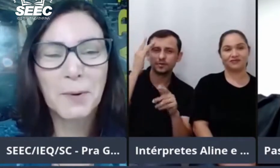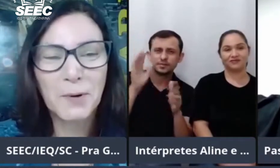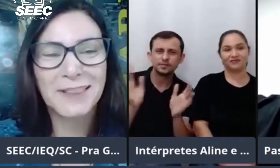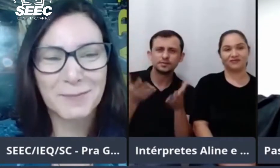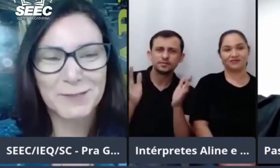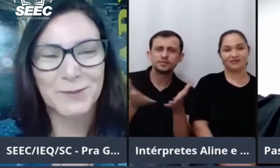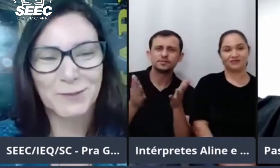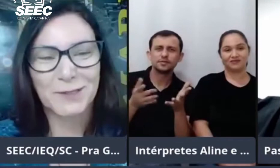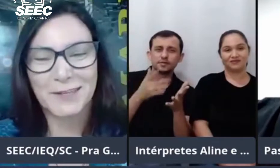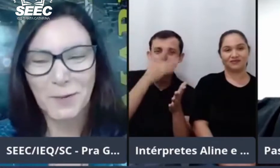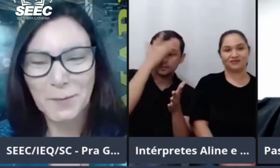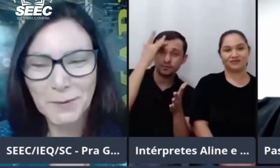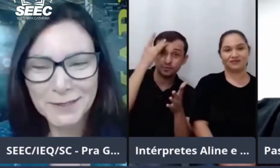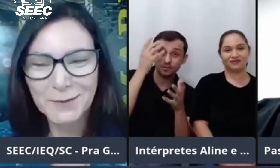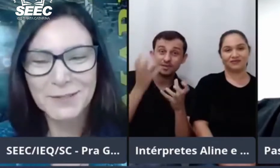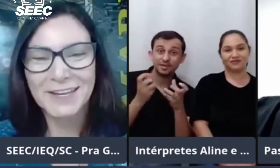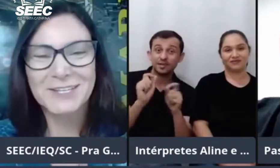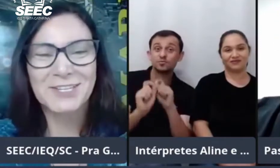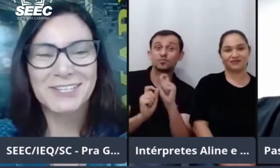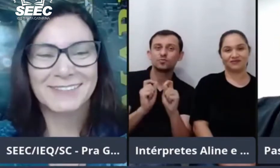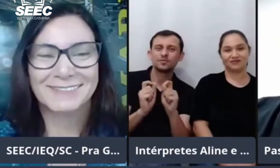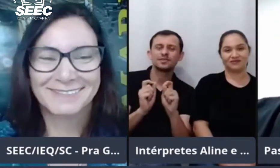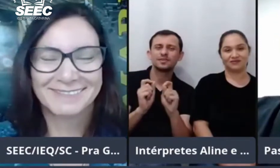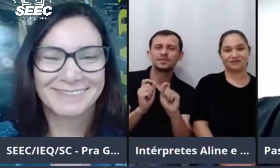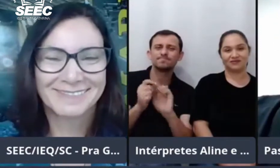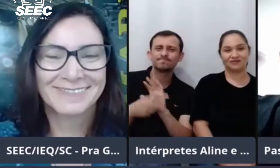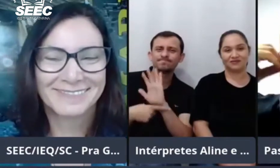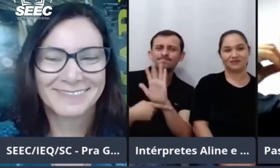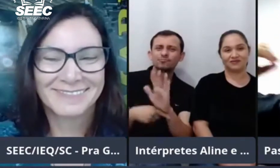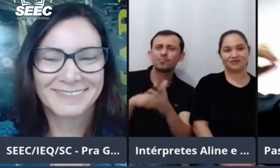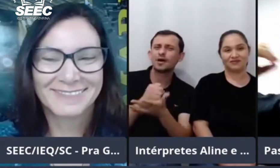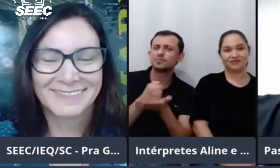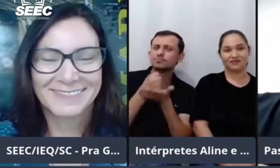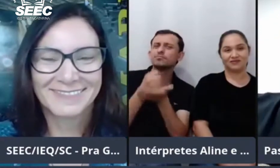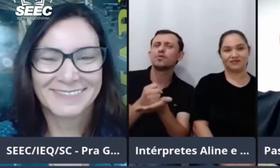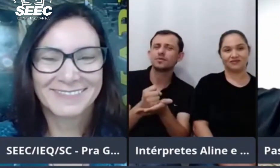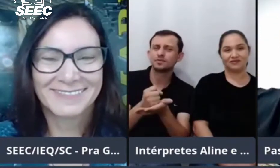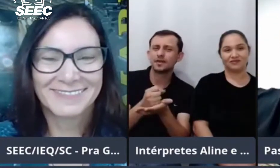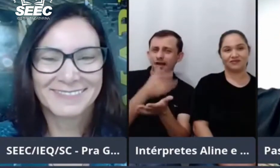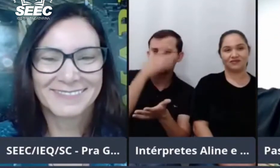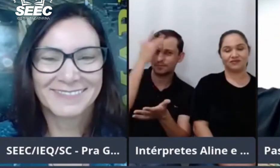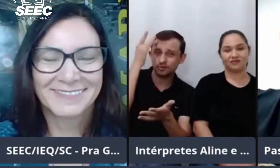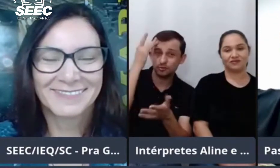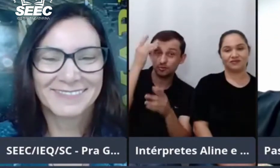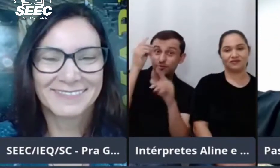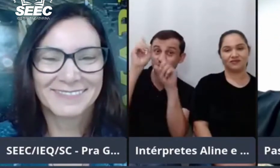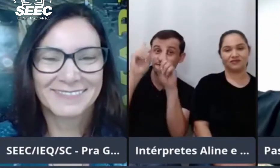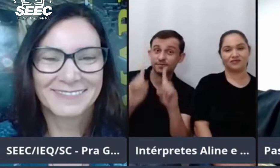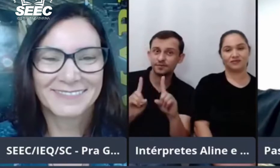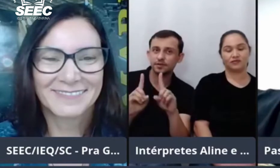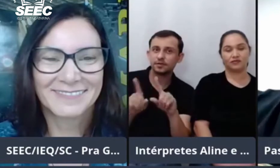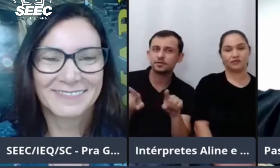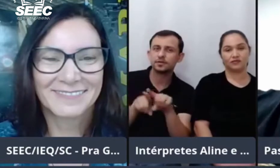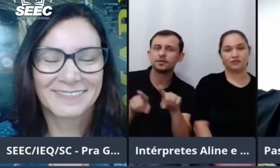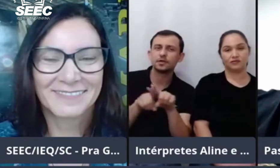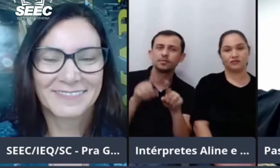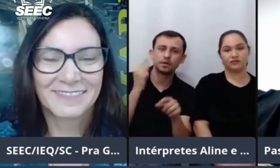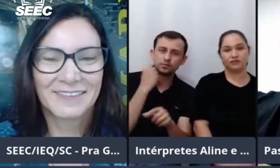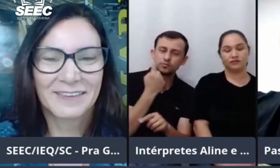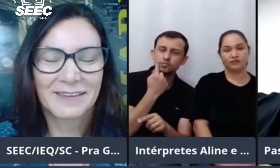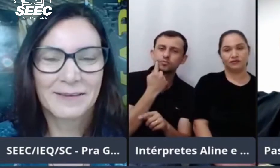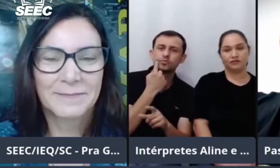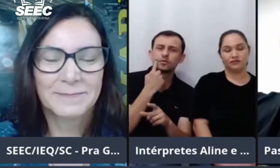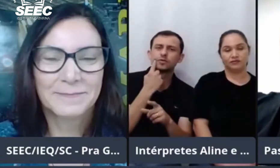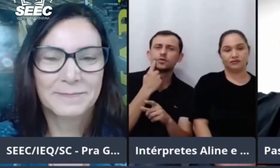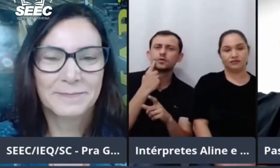muito amor, né, pastor Rony, que é o amor que contagia. É verdade, pastor, é verdade, né? Isso a gente procura demonstrar